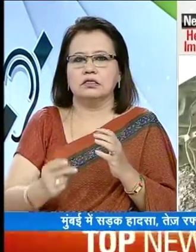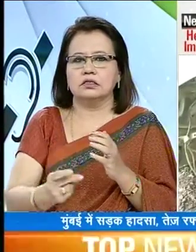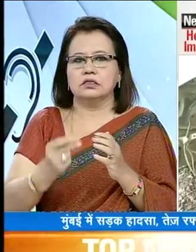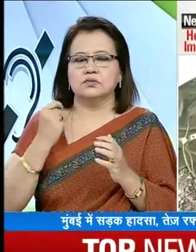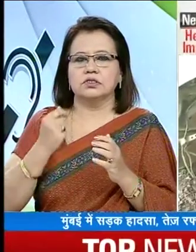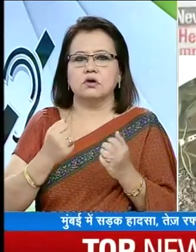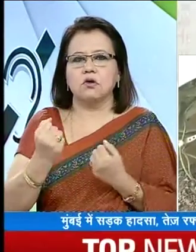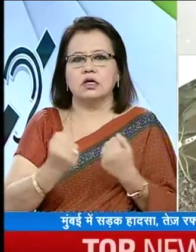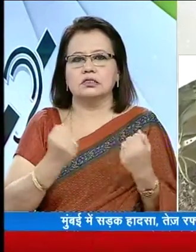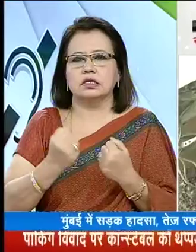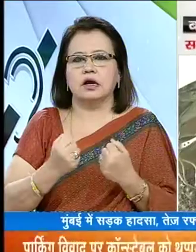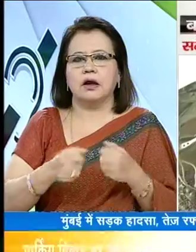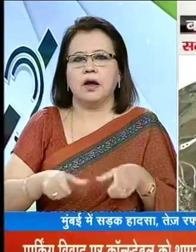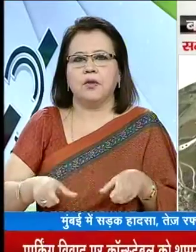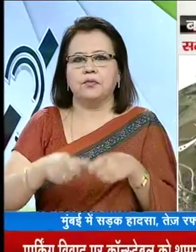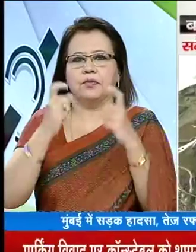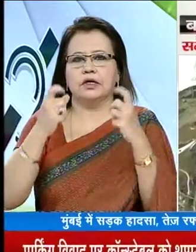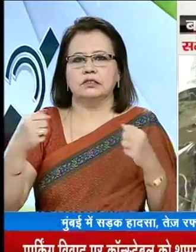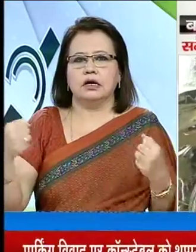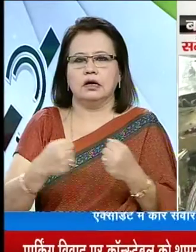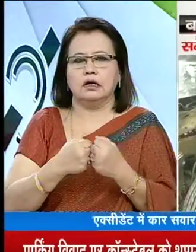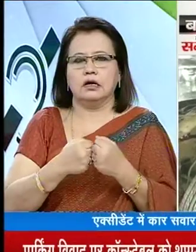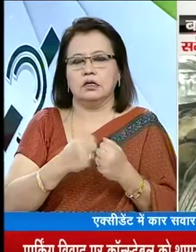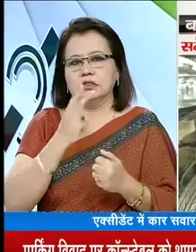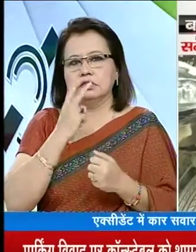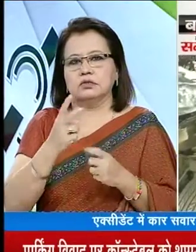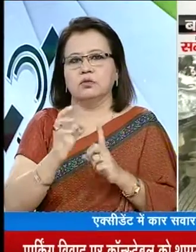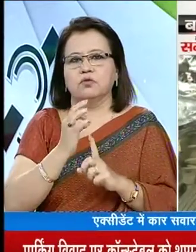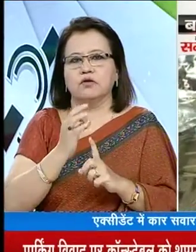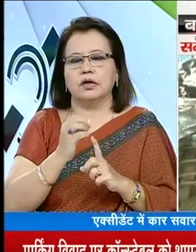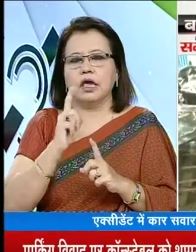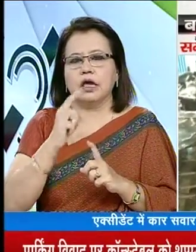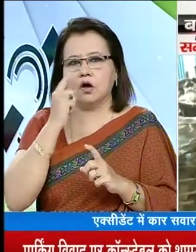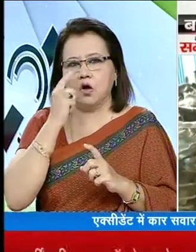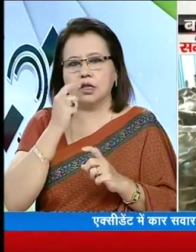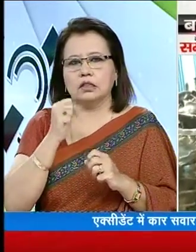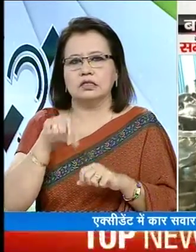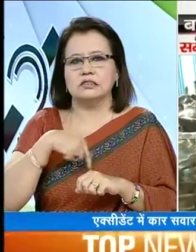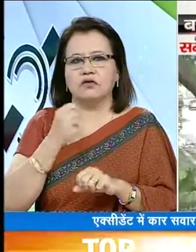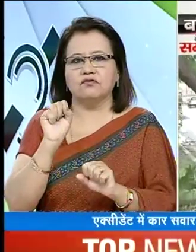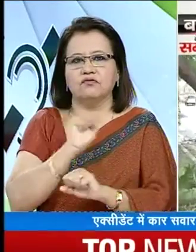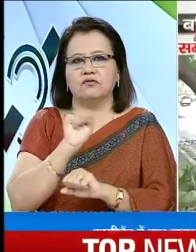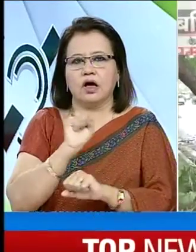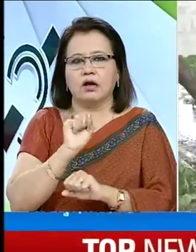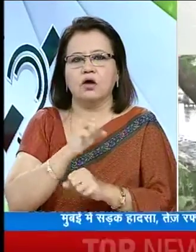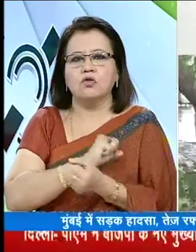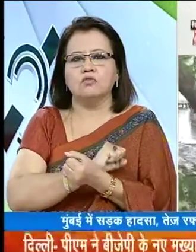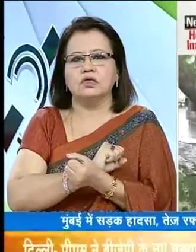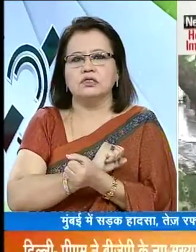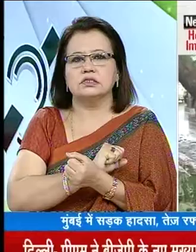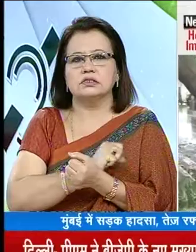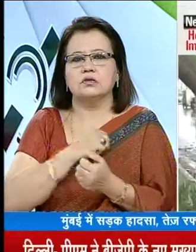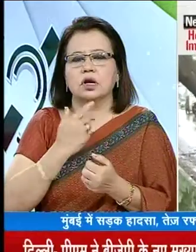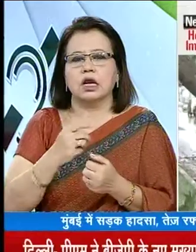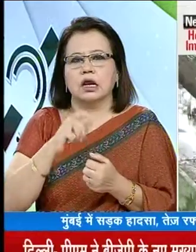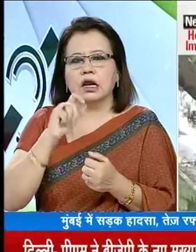एक तीज रफ़तार हॉंडा सिटी कार पेड़ से टकरा गई चश्मदीद के मुताबिक एक महिला कार चला रही थी पुलिस